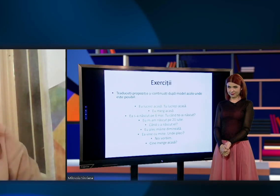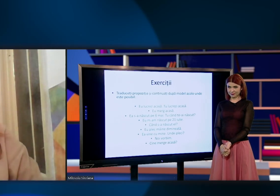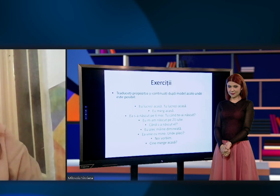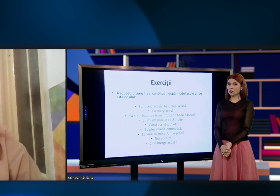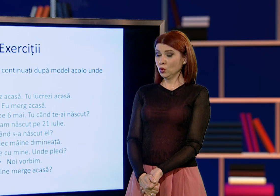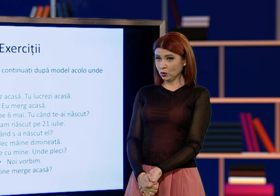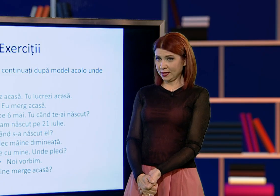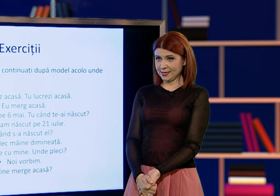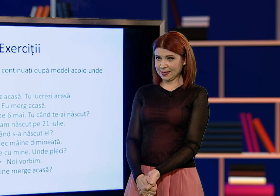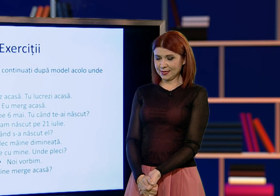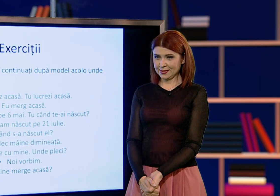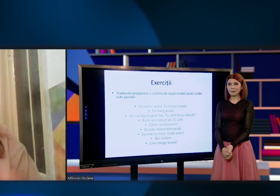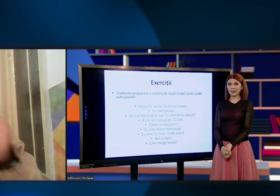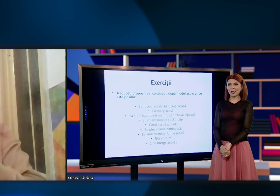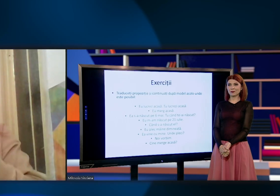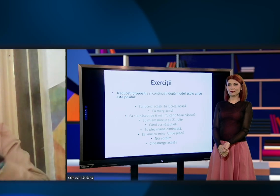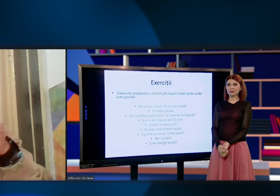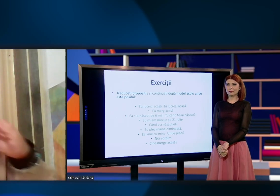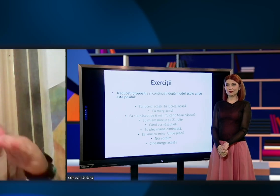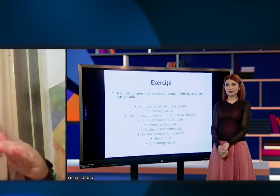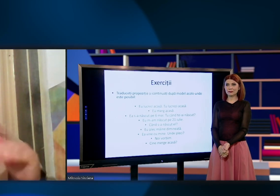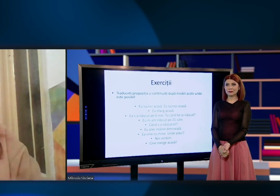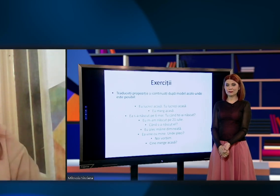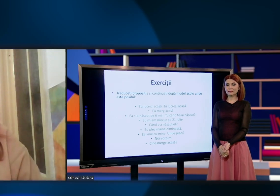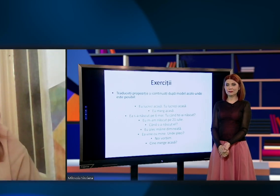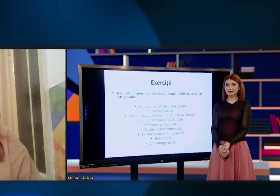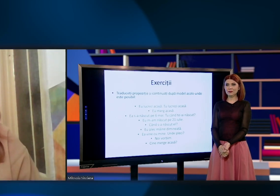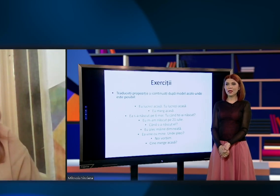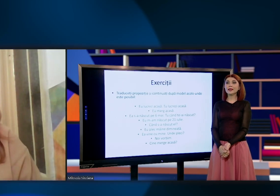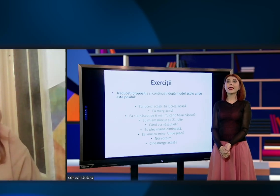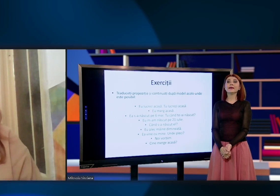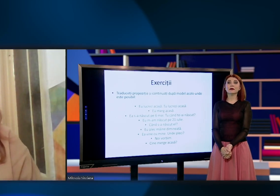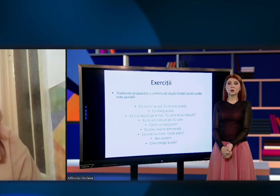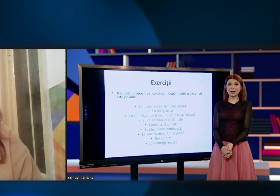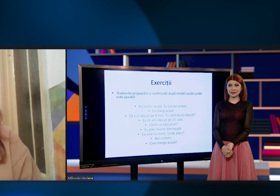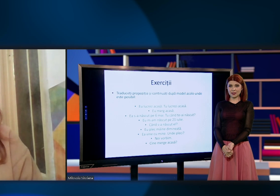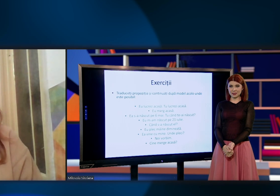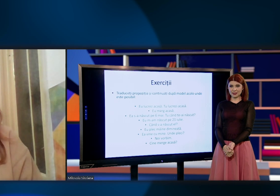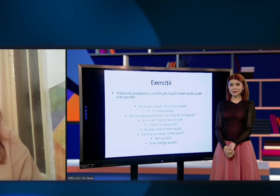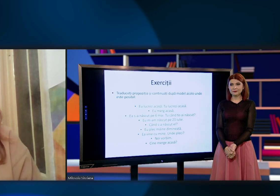Tu lucrezi acasă Tu lucrezi acasă iei lucrează acasă